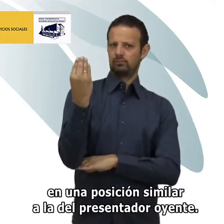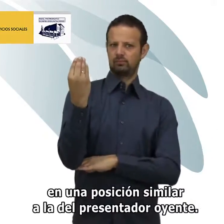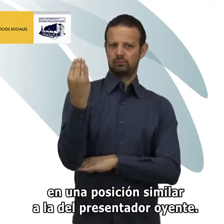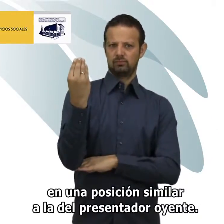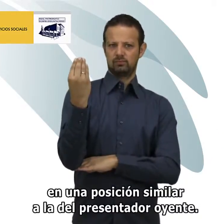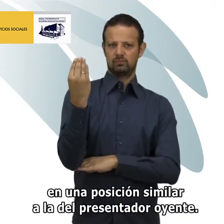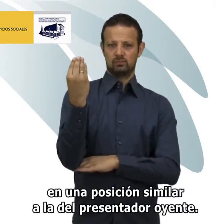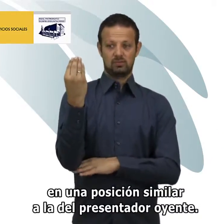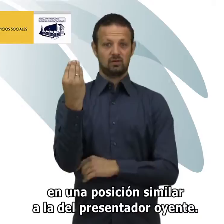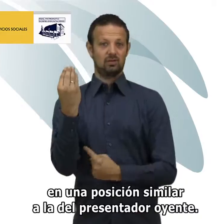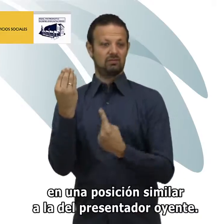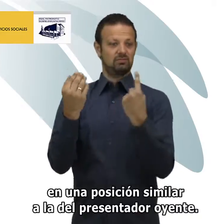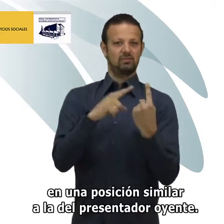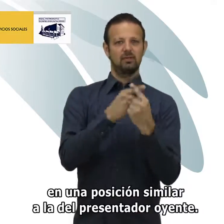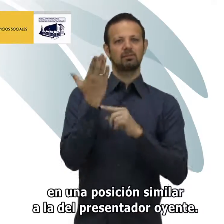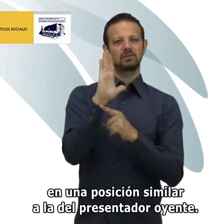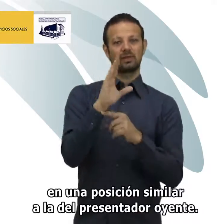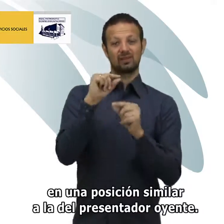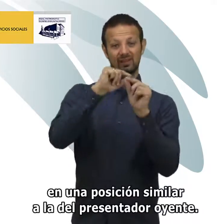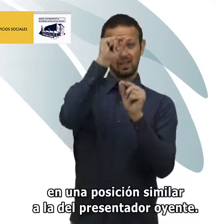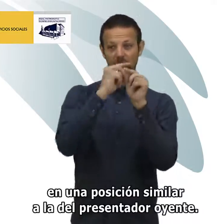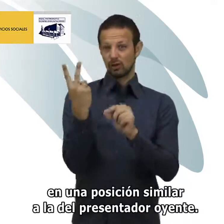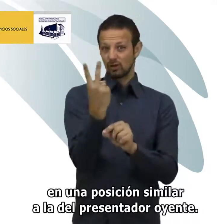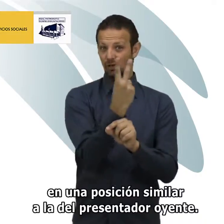intérprete en una posición similar a la del presentador oyente.